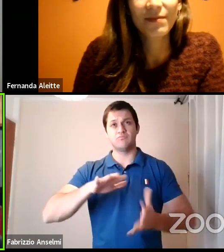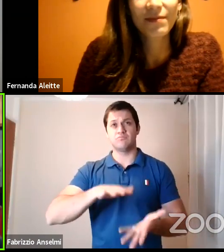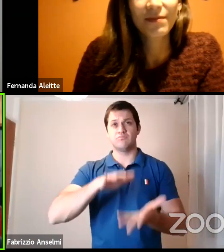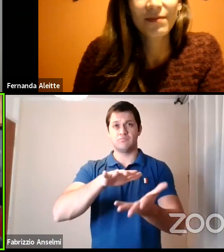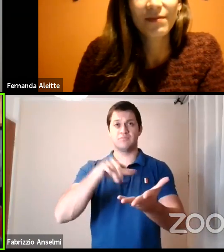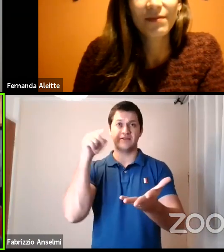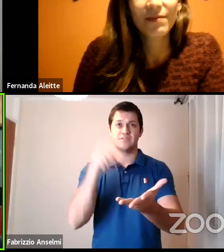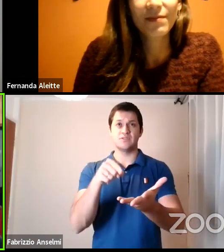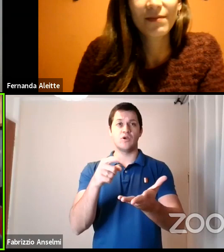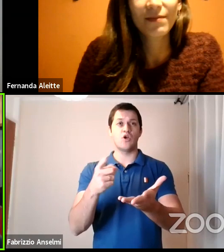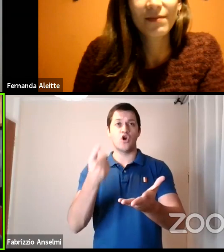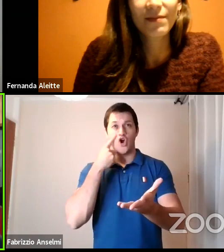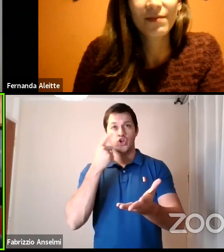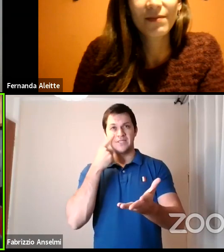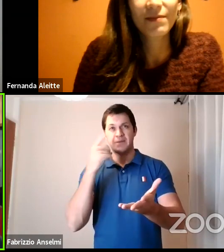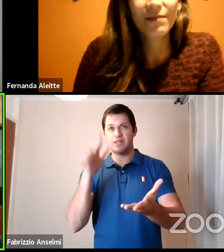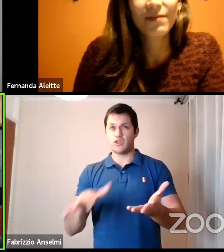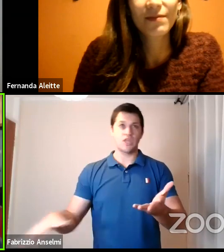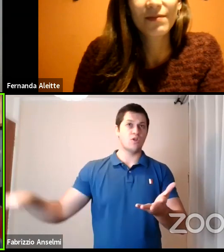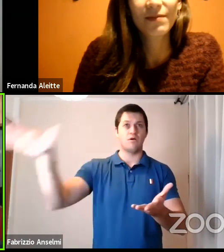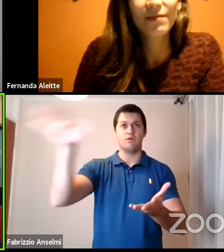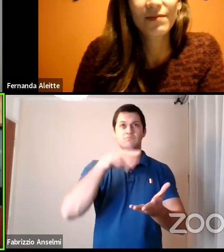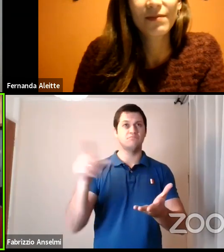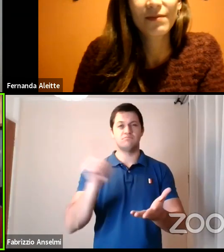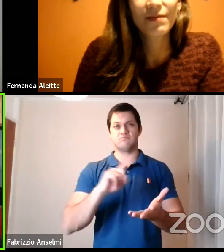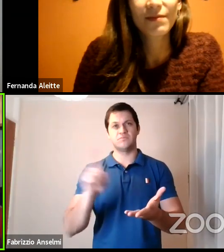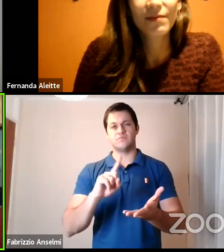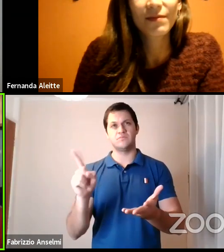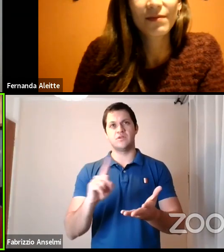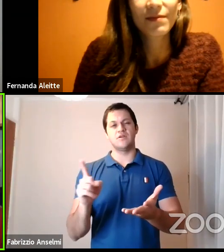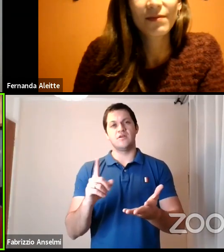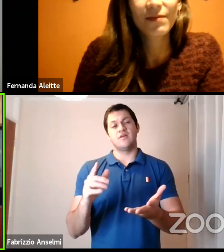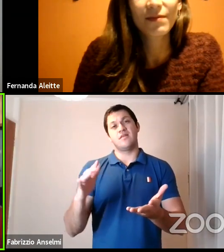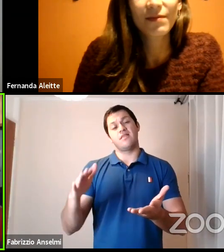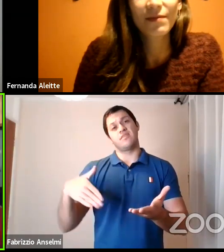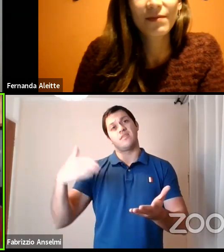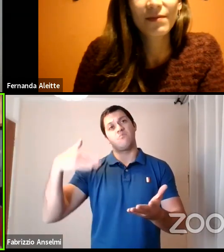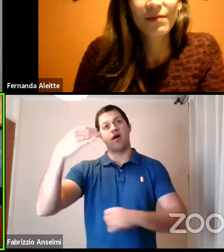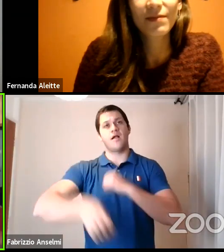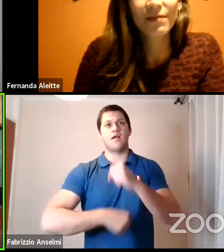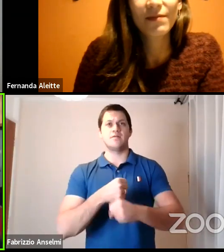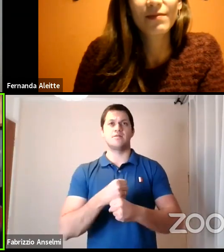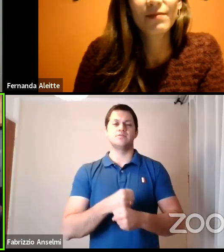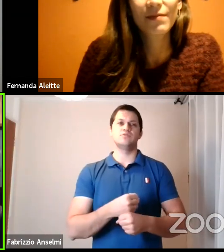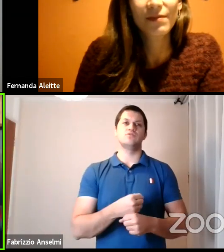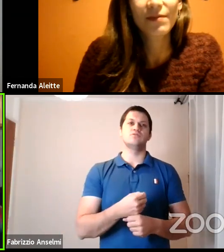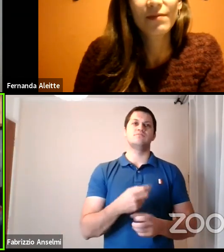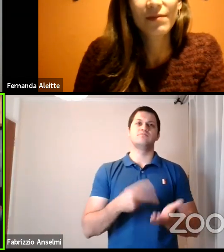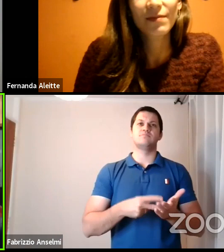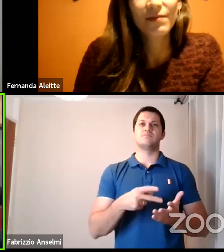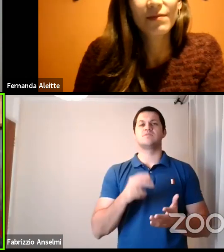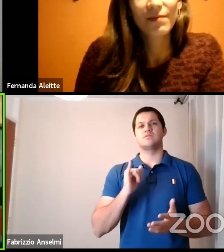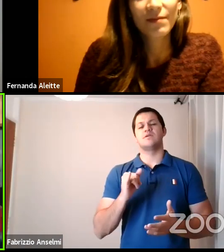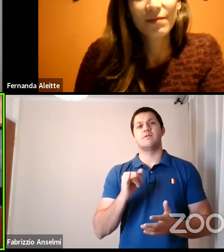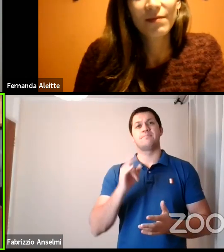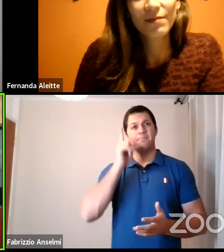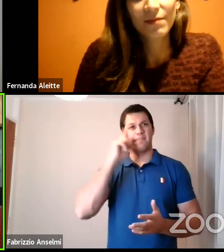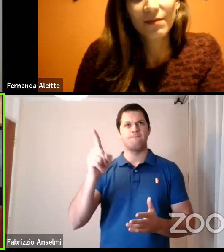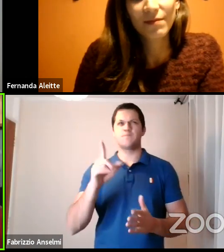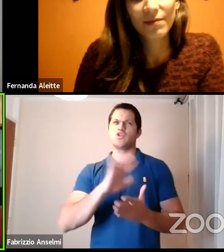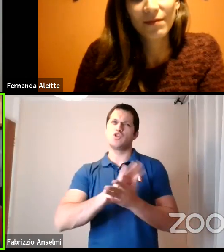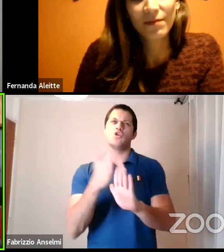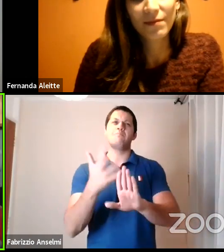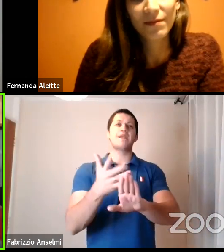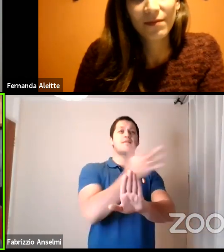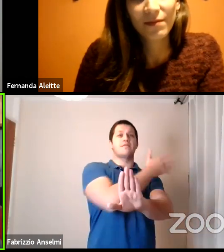conocimiento común, digamos. Lo de después del siglo XX, sí. Pero de ahí para atrás y todo esto con Europa y todo